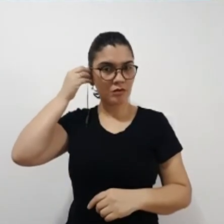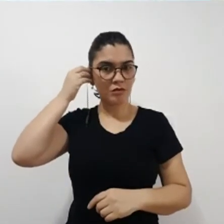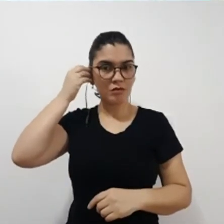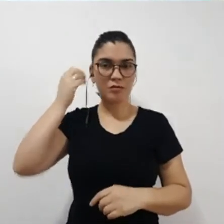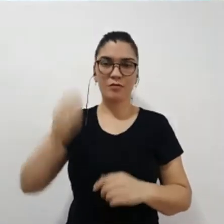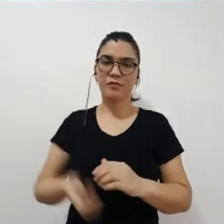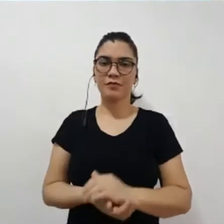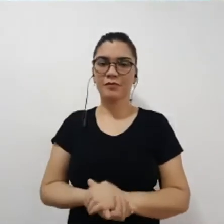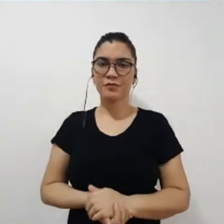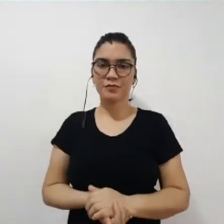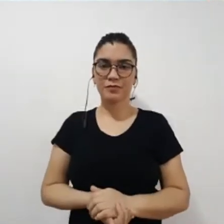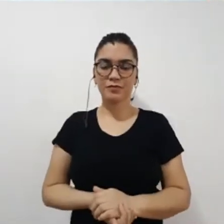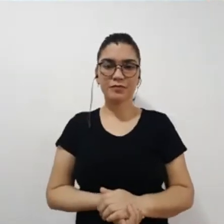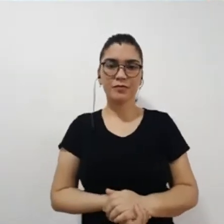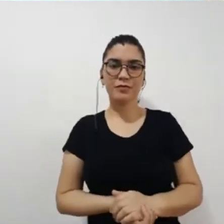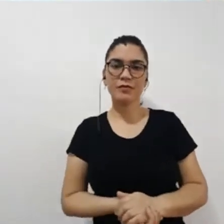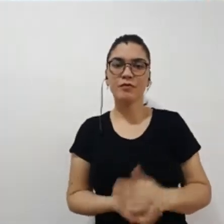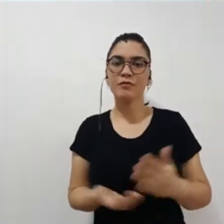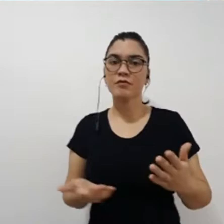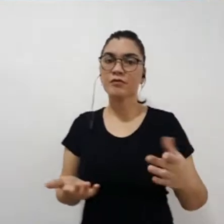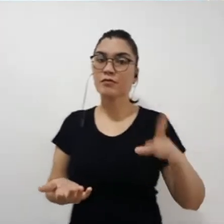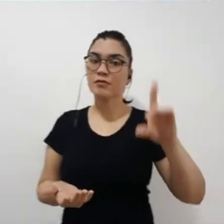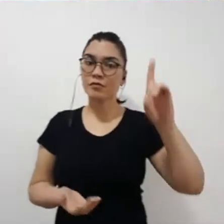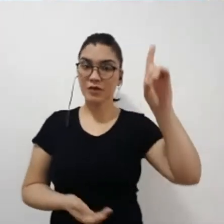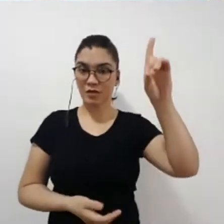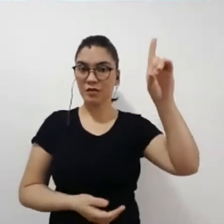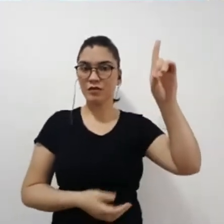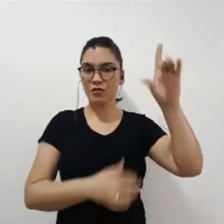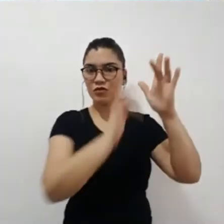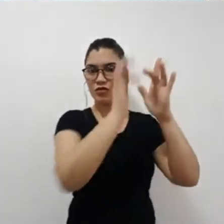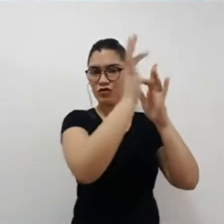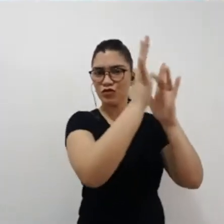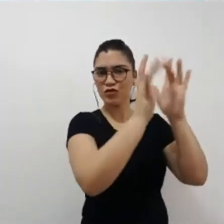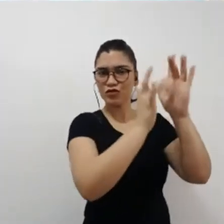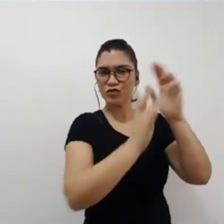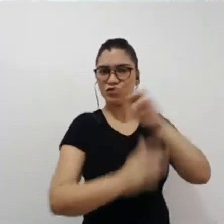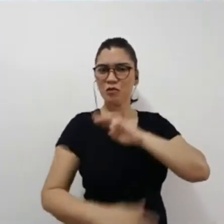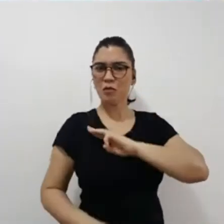O nosso Mestre e Senhor Jesus Cristo chorou uma noite.